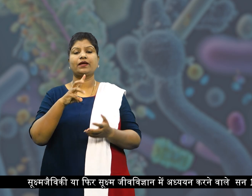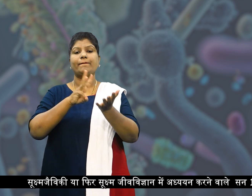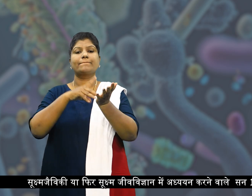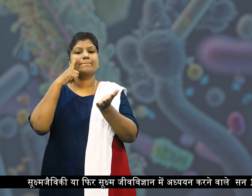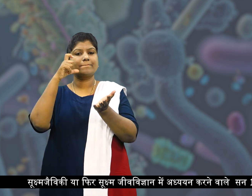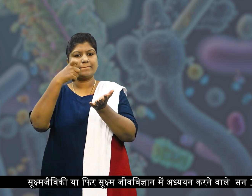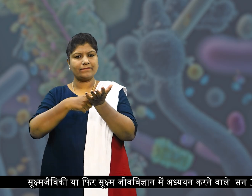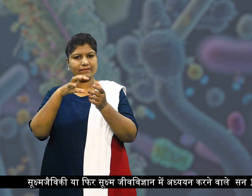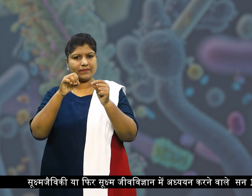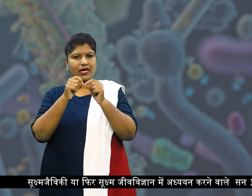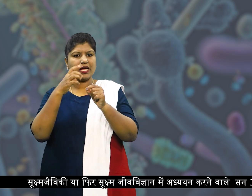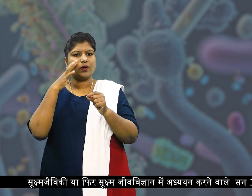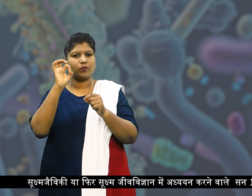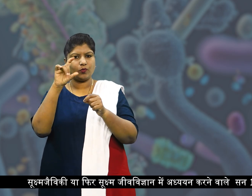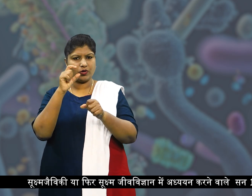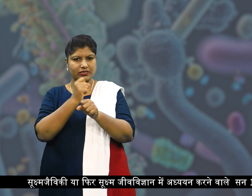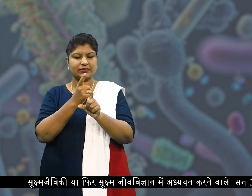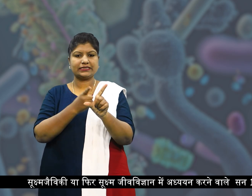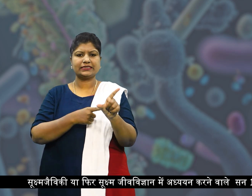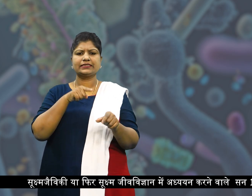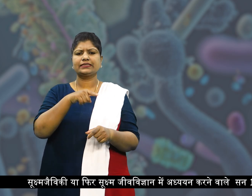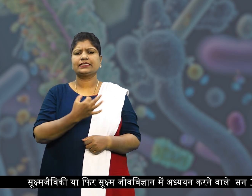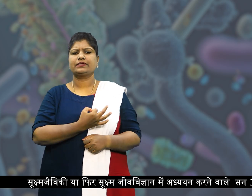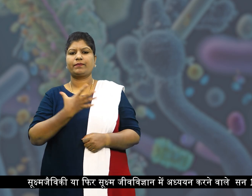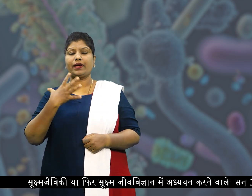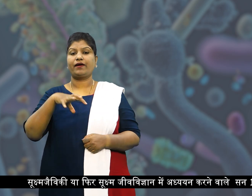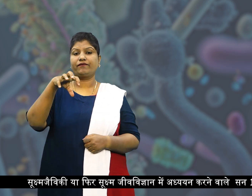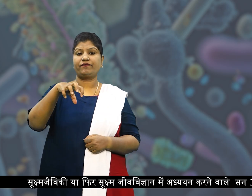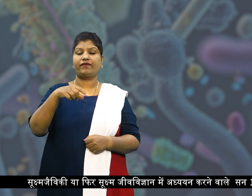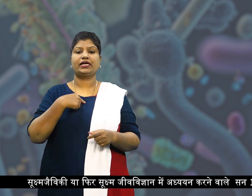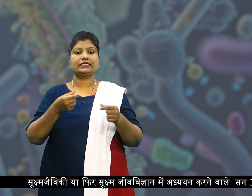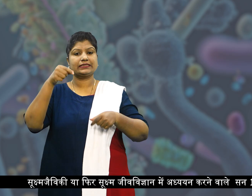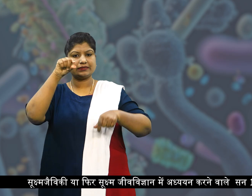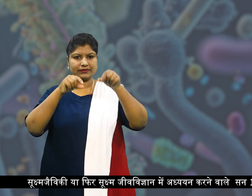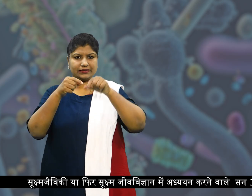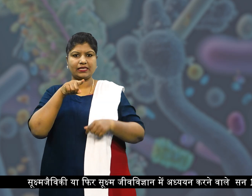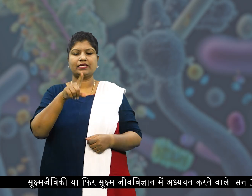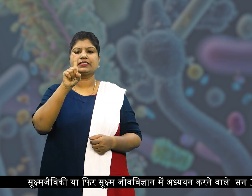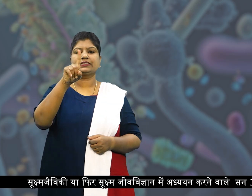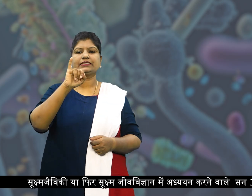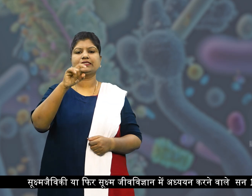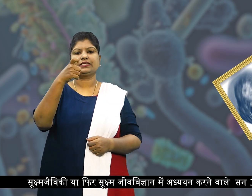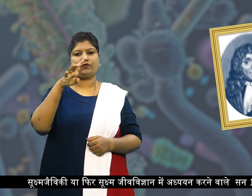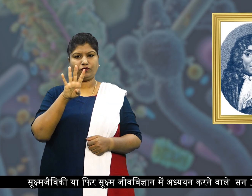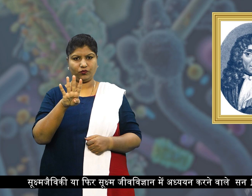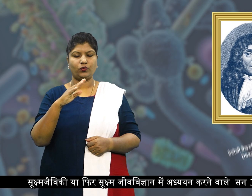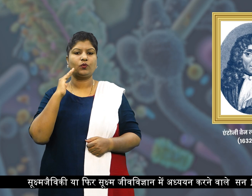या फिर सूक्ष्म जीव विज्ञान में अध्ययन करने वाले सन 1674 में जब एक